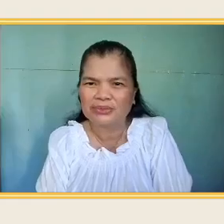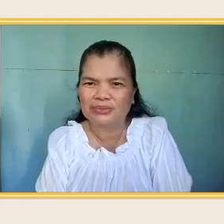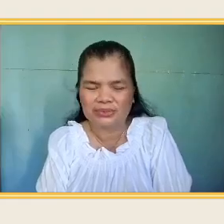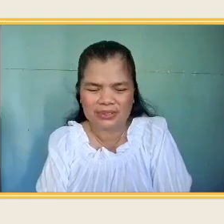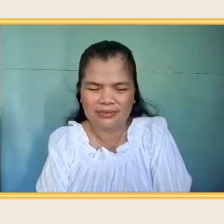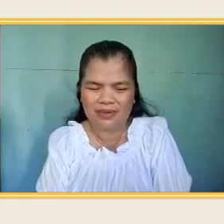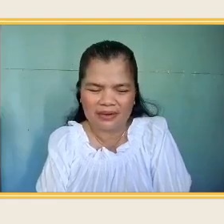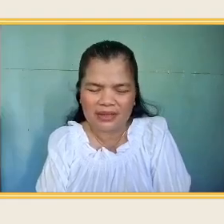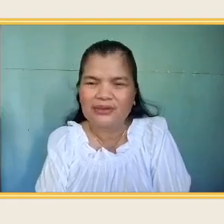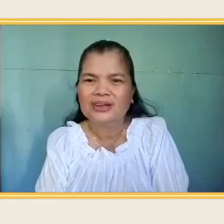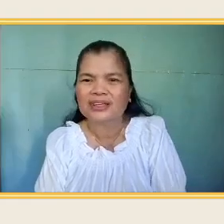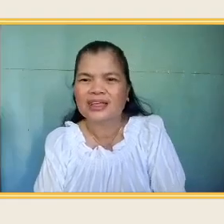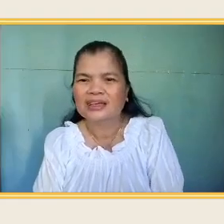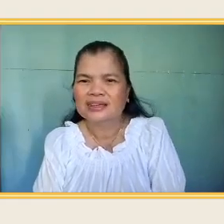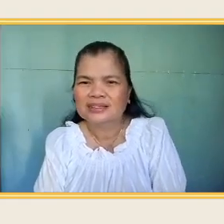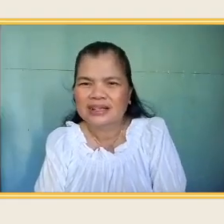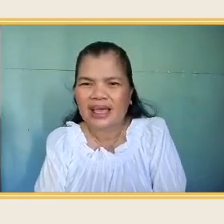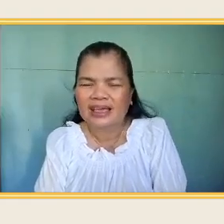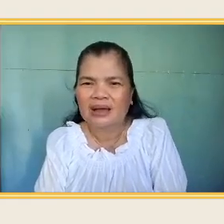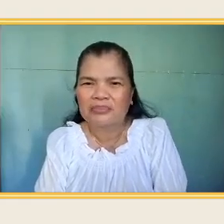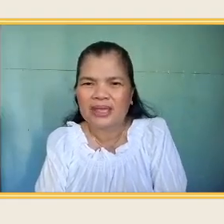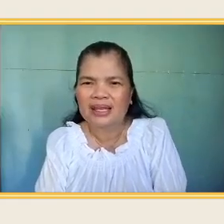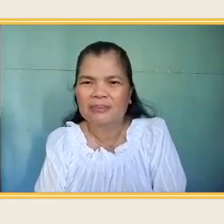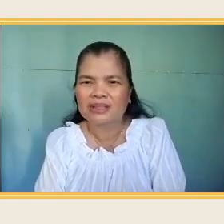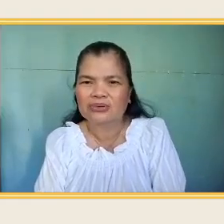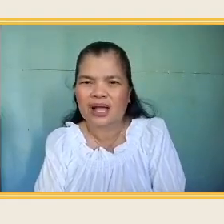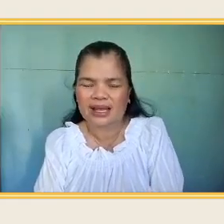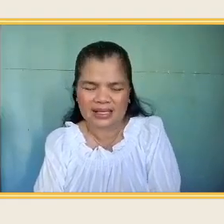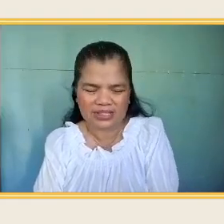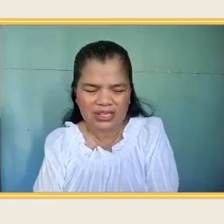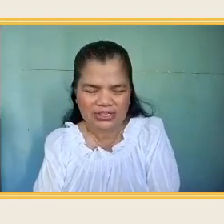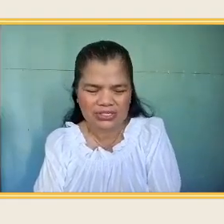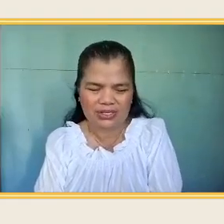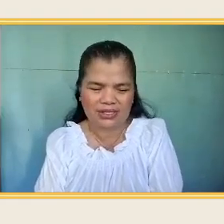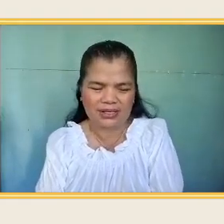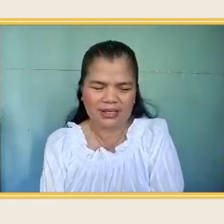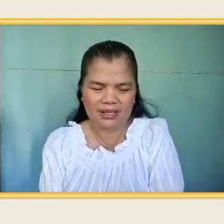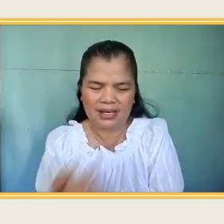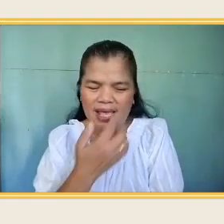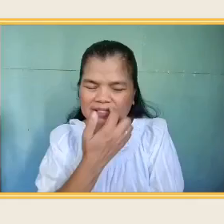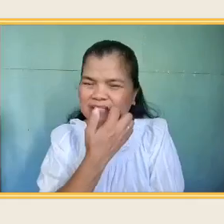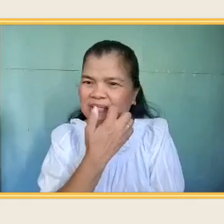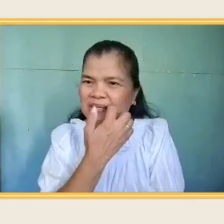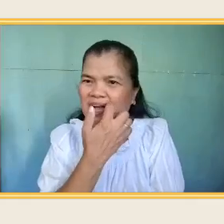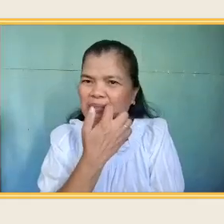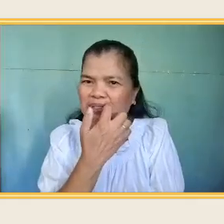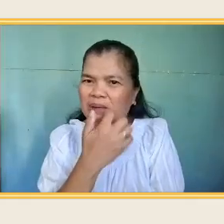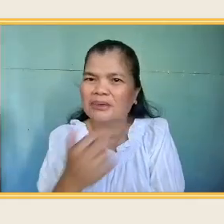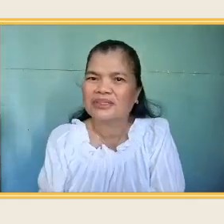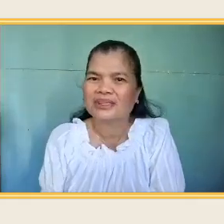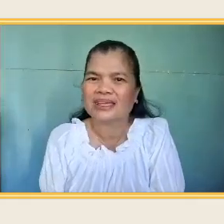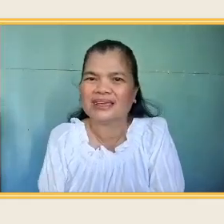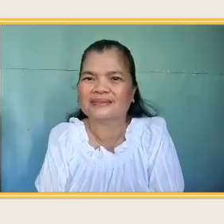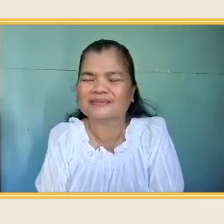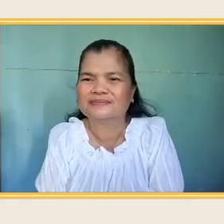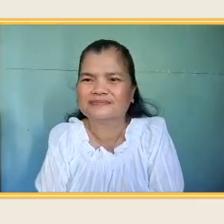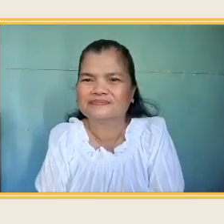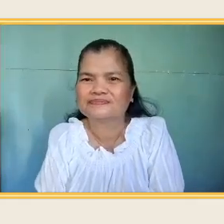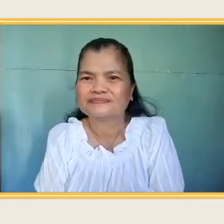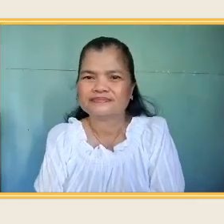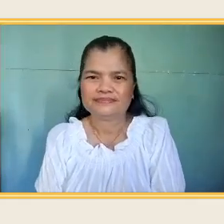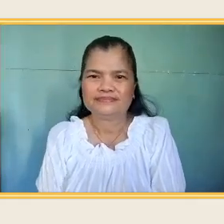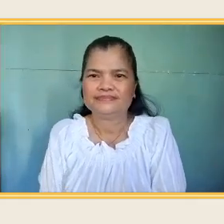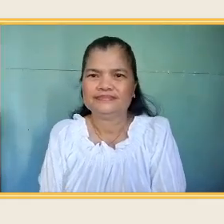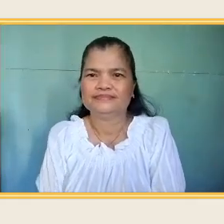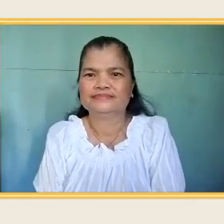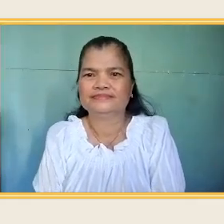Number 2. Very good. Kay Gabriel naman to galing. Teacher. Next. How about number 3?